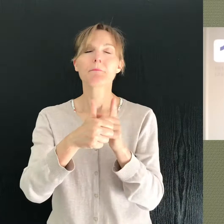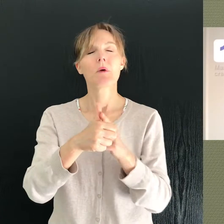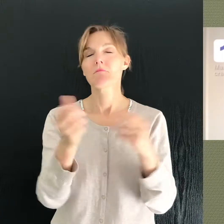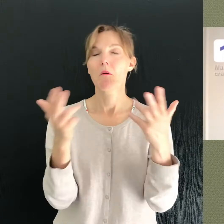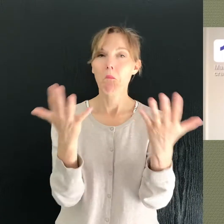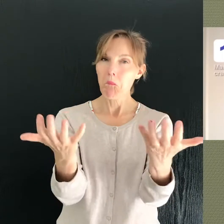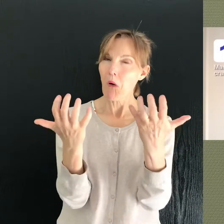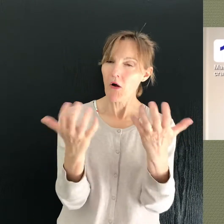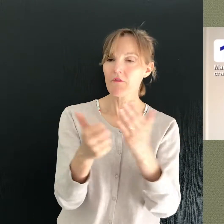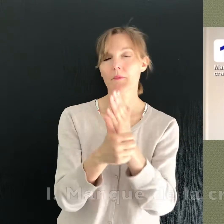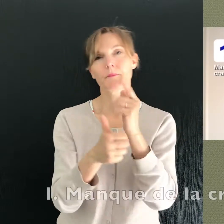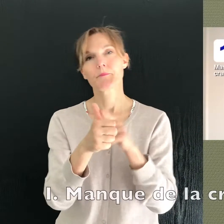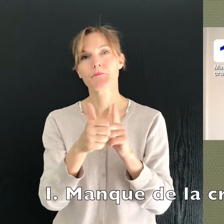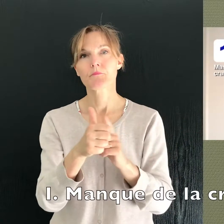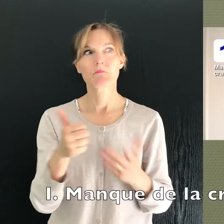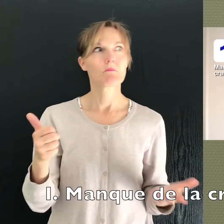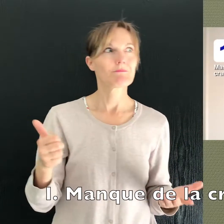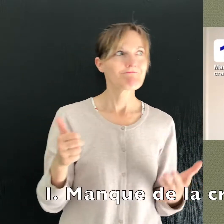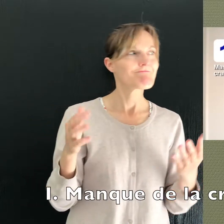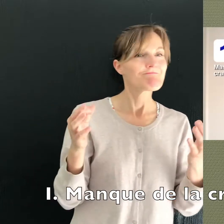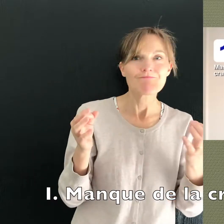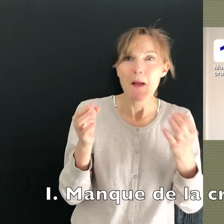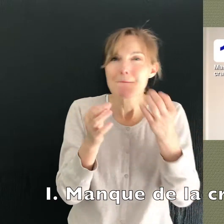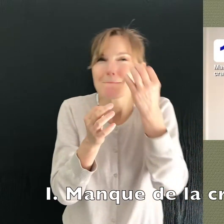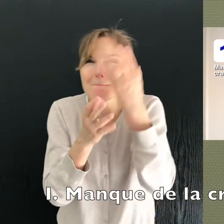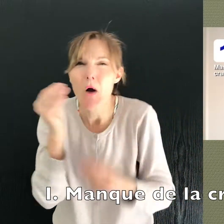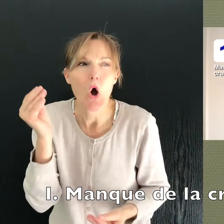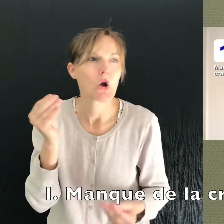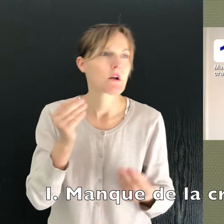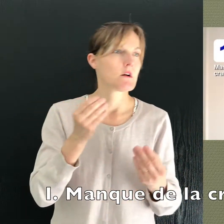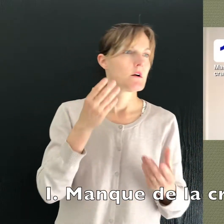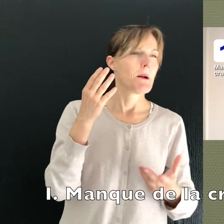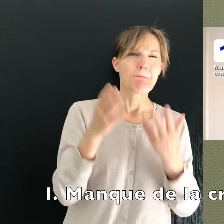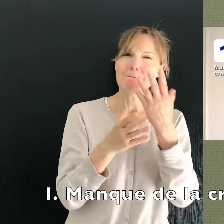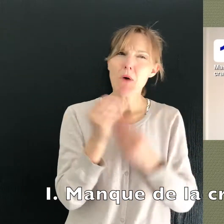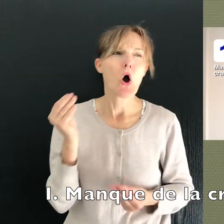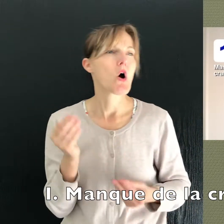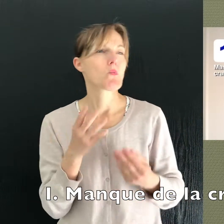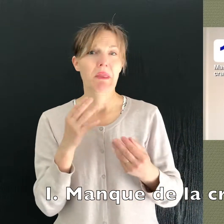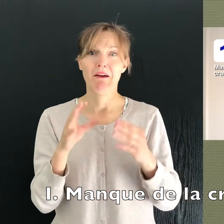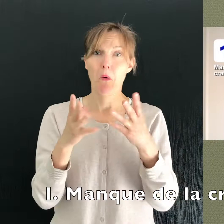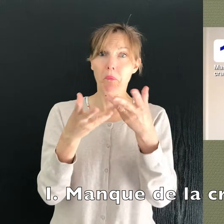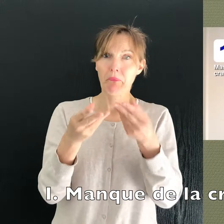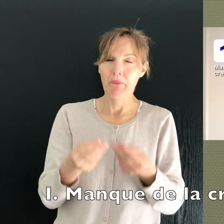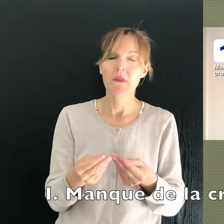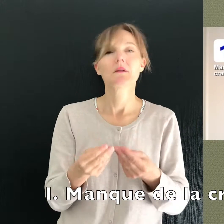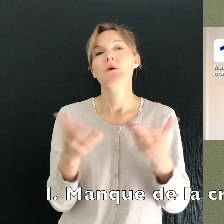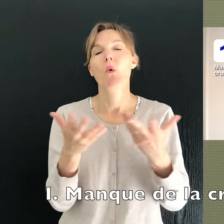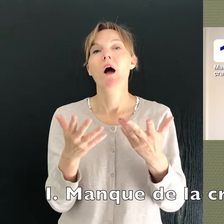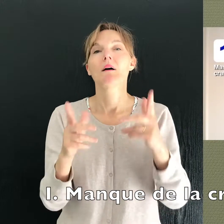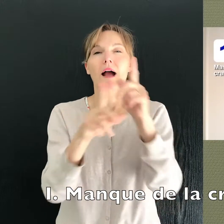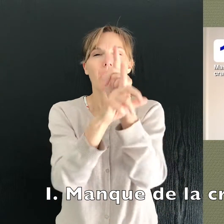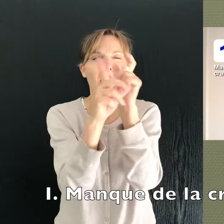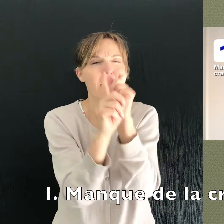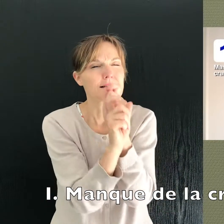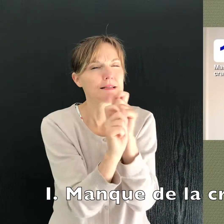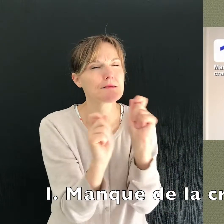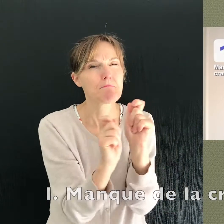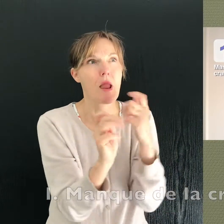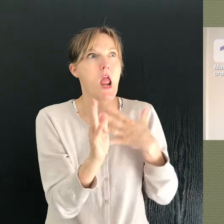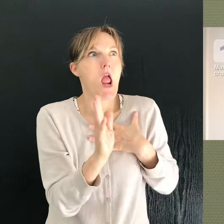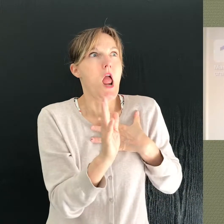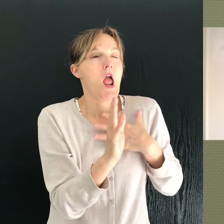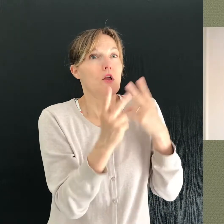cela est flagrant, il n'y a plus, ou en tout cas, il y a un manque certain de la crainte de Dieu dans le cœur